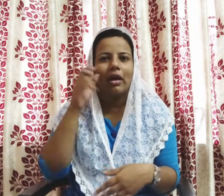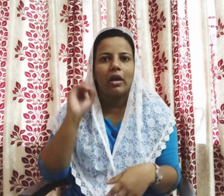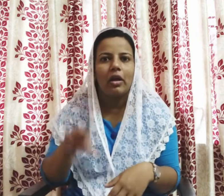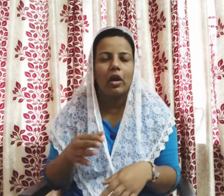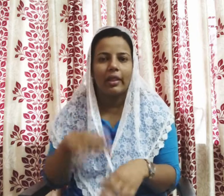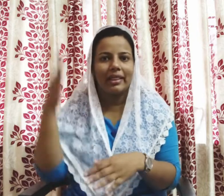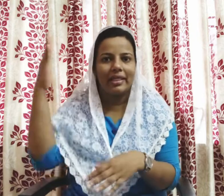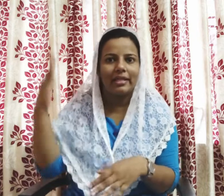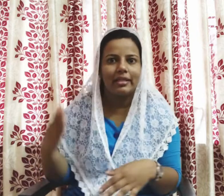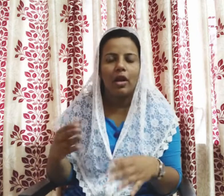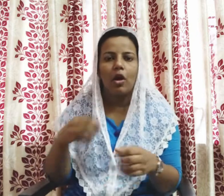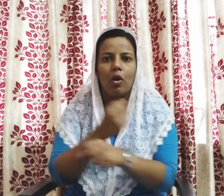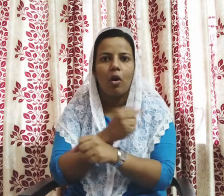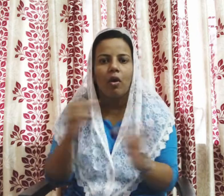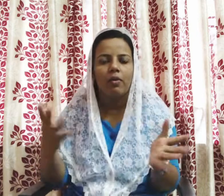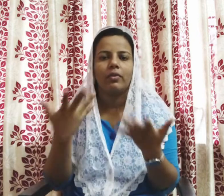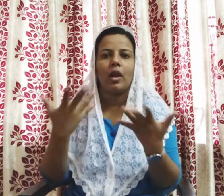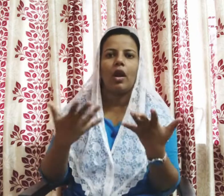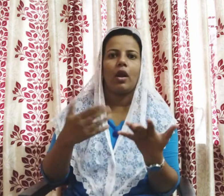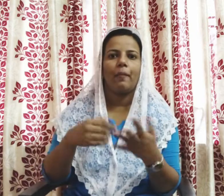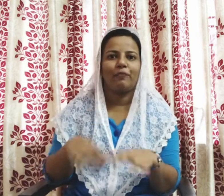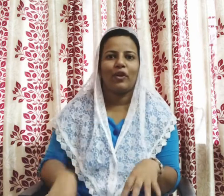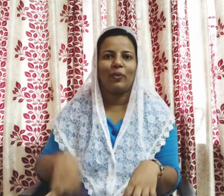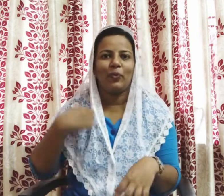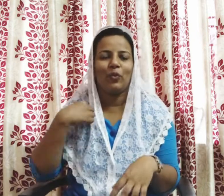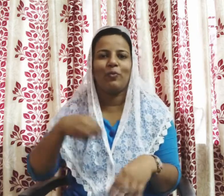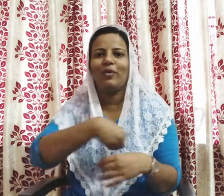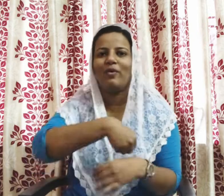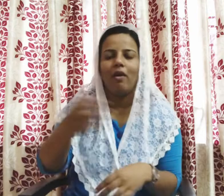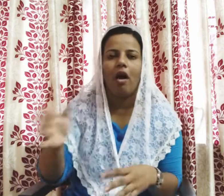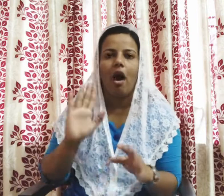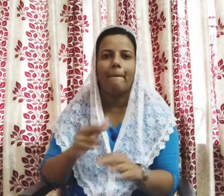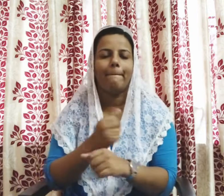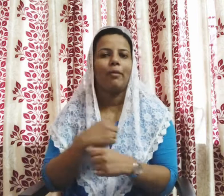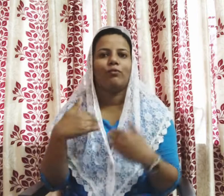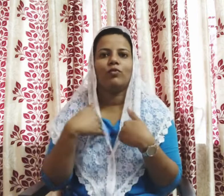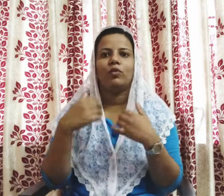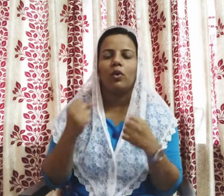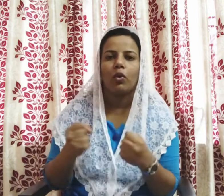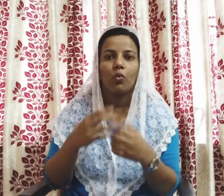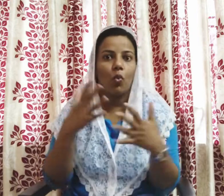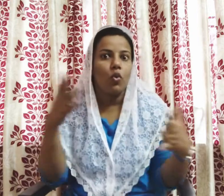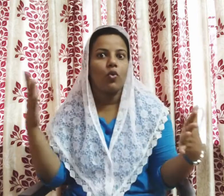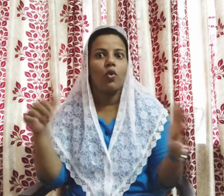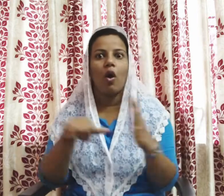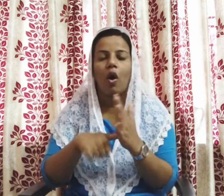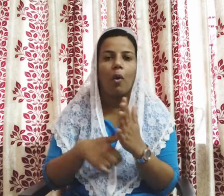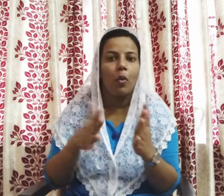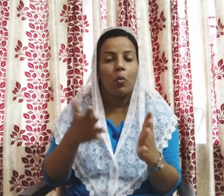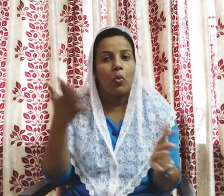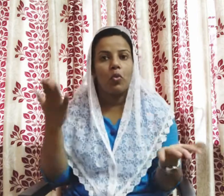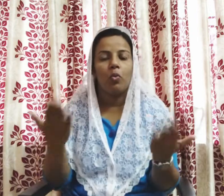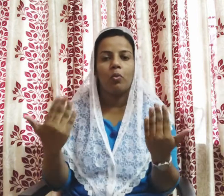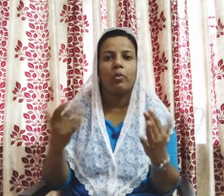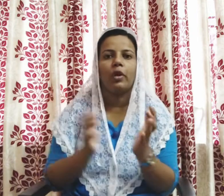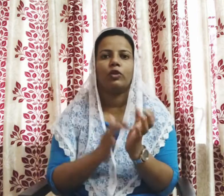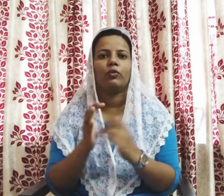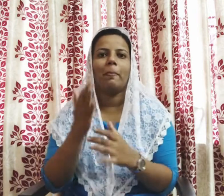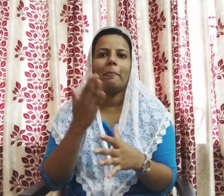നിഴലുകൾ അടിക്കുമ്പോൾ രോഗികൾ സൗഖ്യമാകുന്നു, അവരുടെ റൂമാൽ കൊണ്ടിടുമ്പോൾ സൗഖ്യം നടക്കുന്നു, അമേൻ അവരെ അസാധാരണ വാക്കുകളെ സംസാരിക്കുന്നു, അവർക്ക്